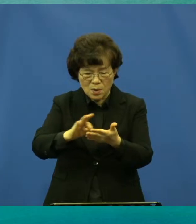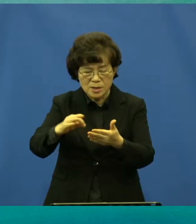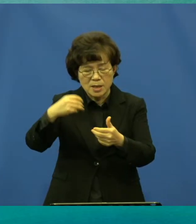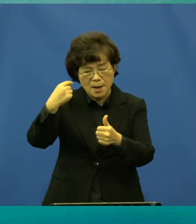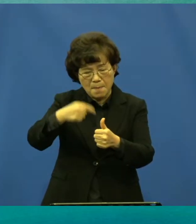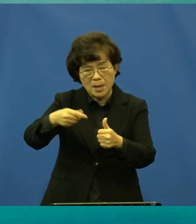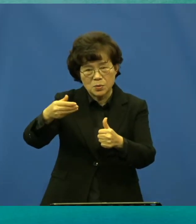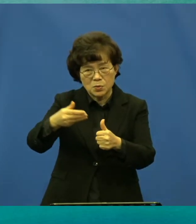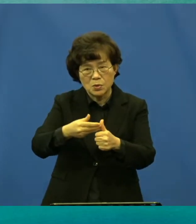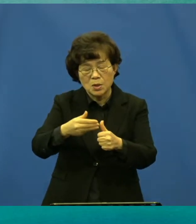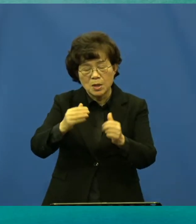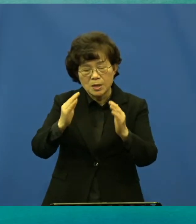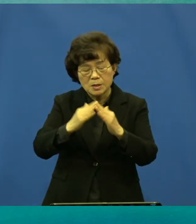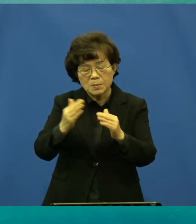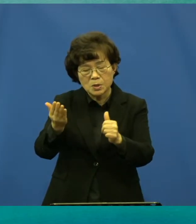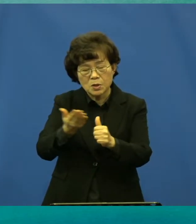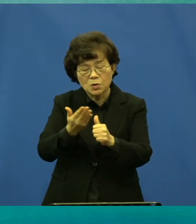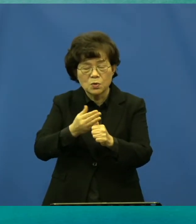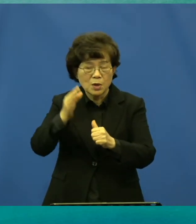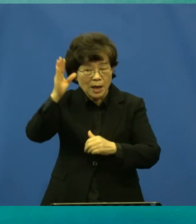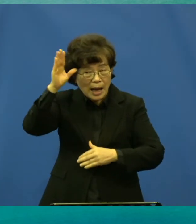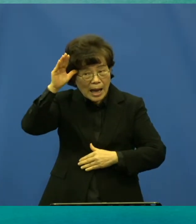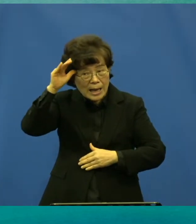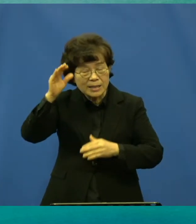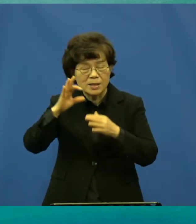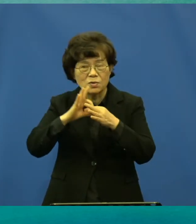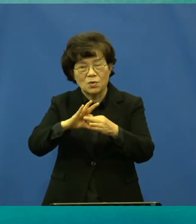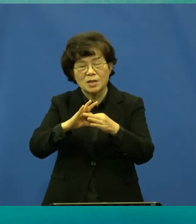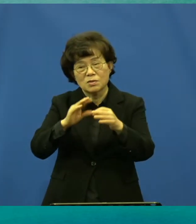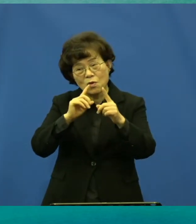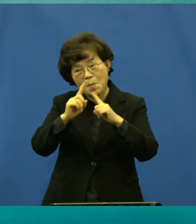집에서 키우는 강아지를 통해서도 말씀하십니다.